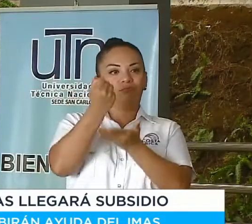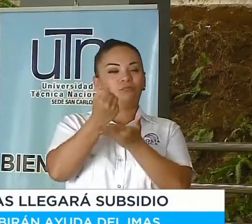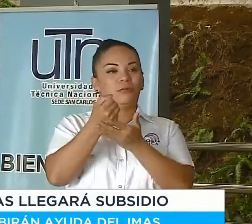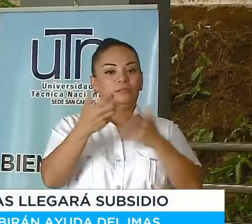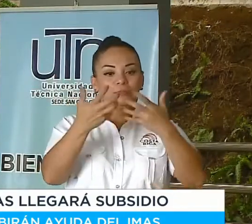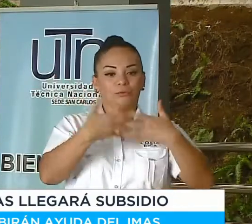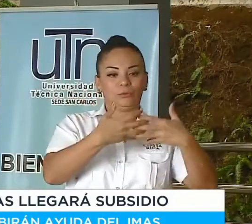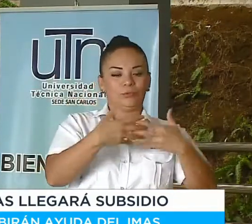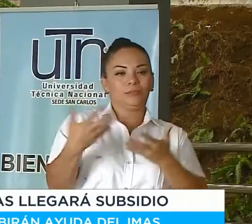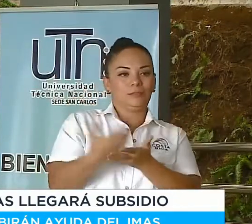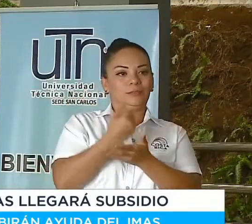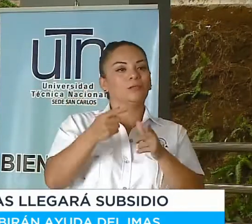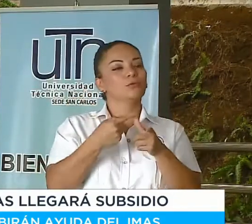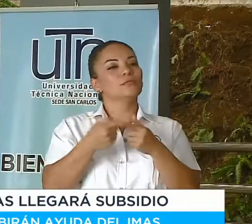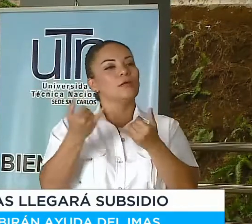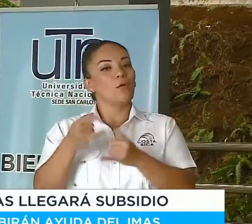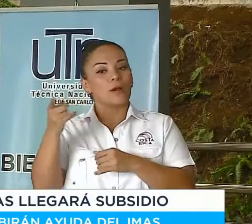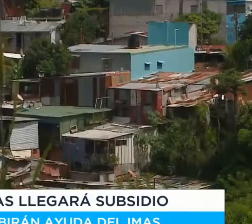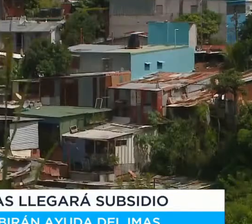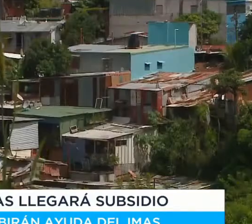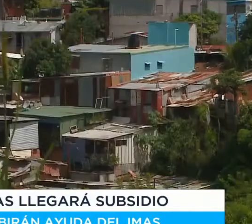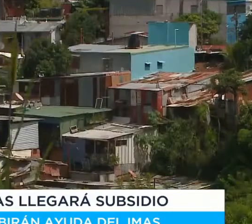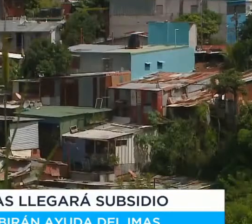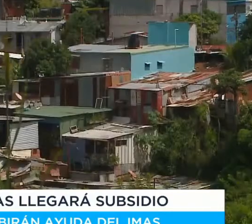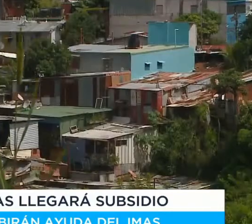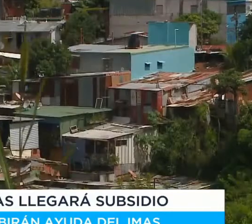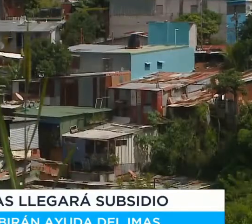Ahora eso le debe ir a los consumidores.